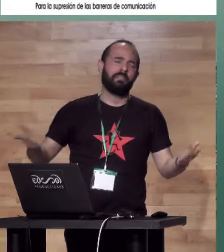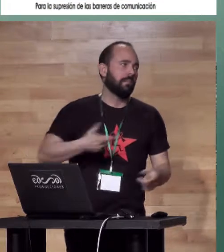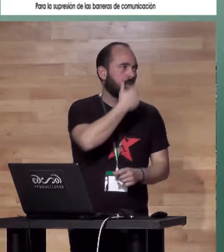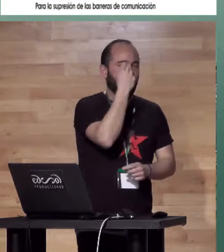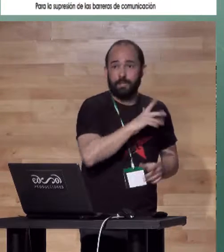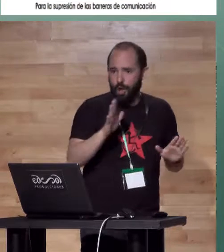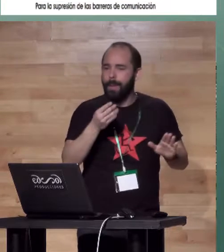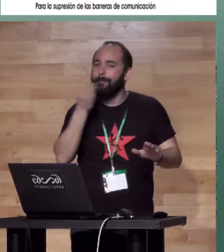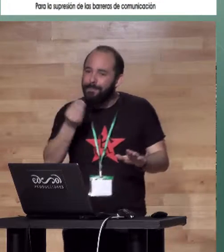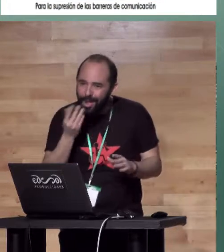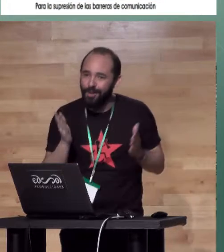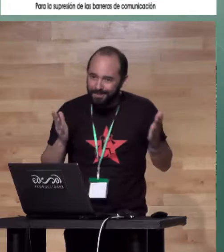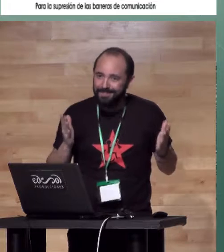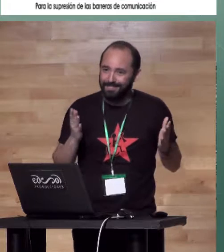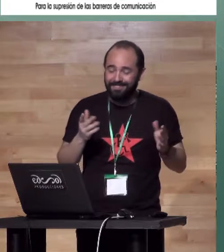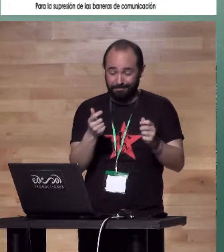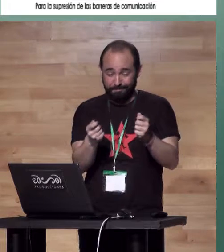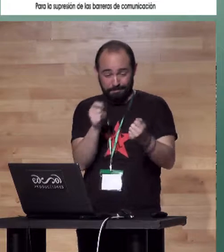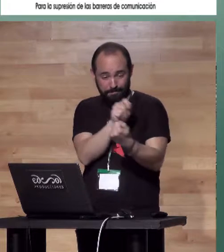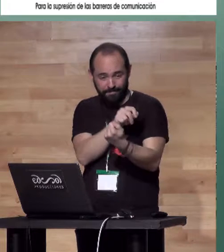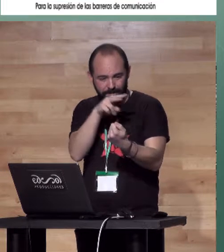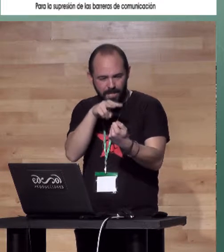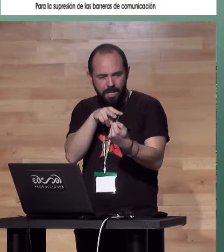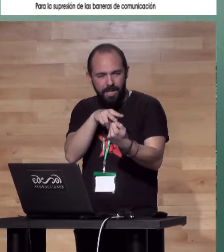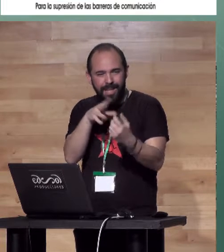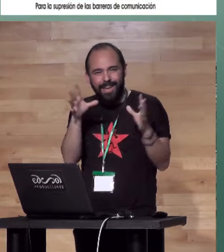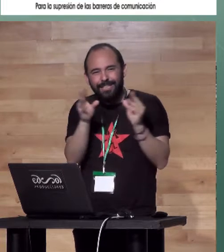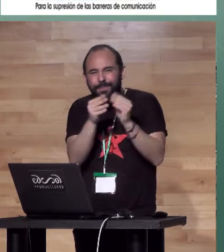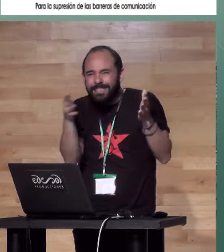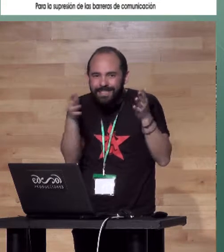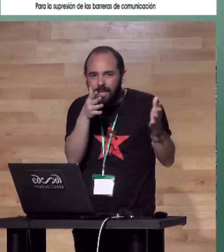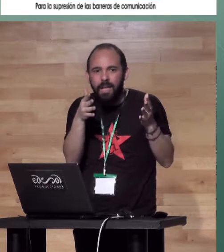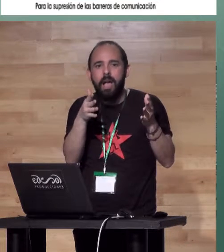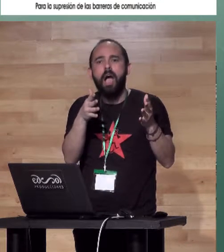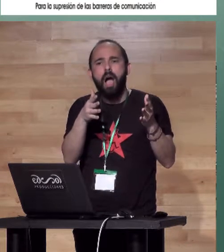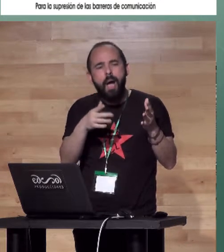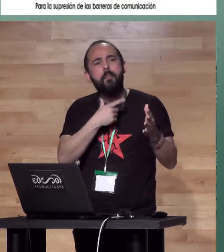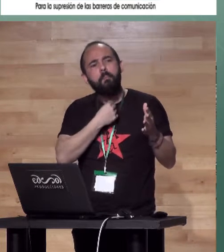y pues antes de arrepentirte y cuando llegues a casa a poner el DVD y que no te guste, pues antes lo lees.